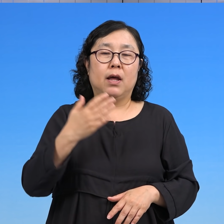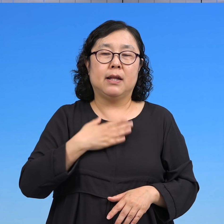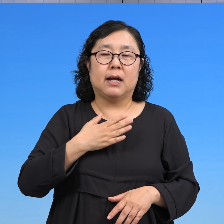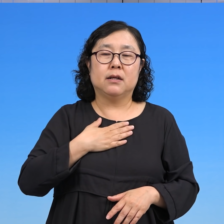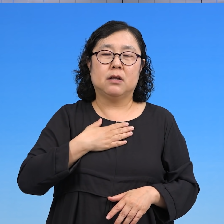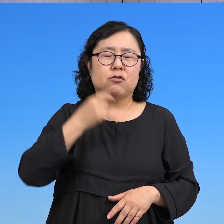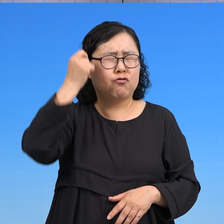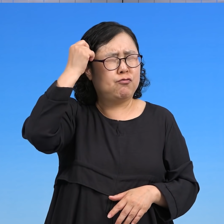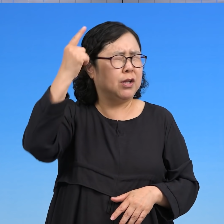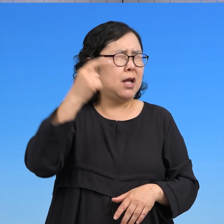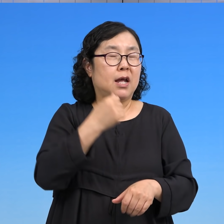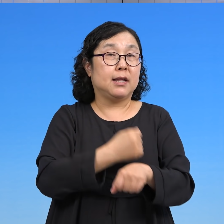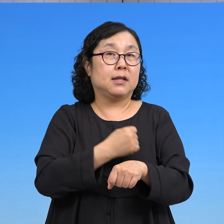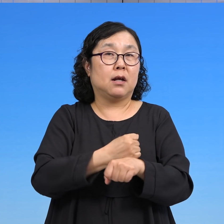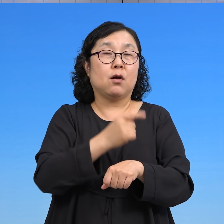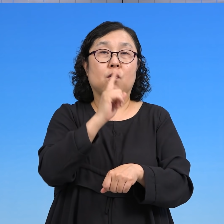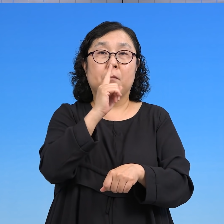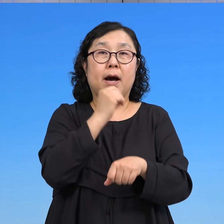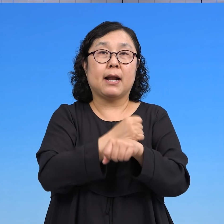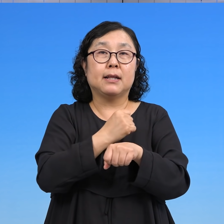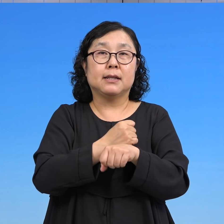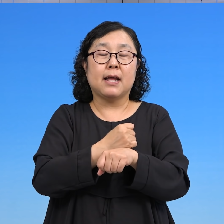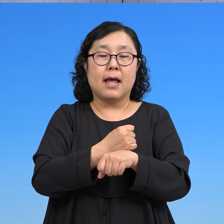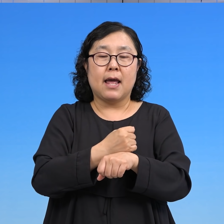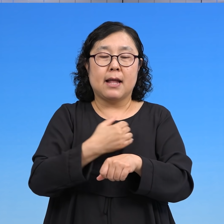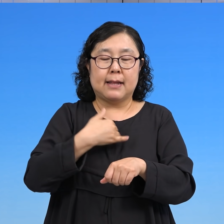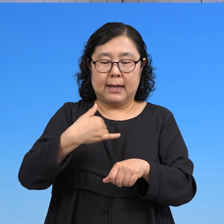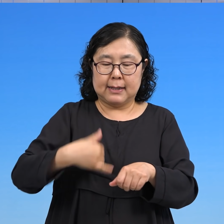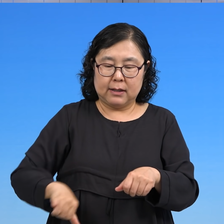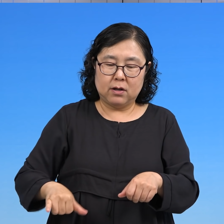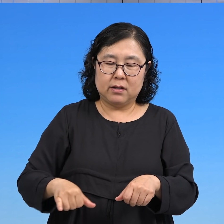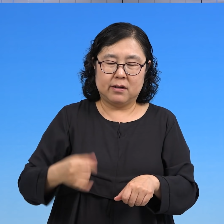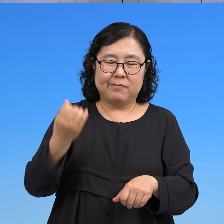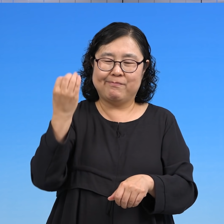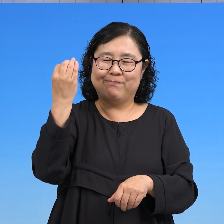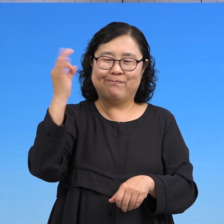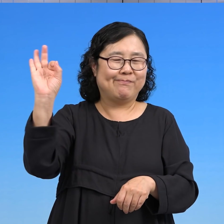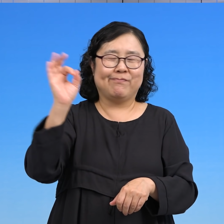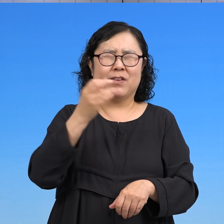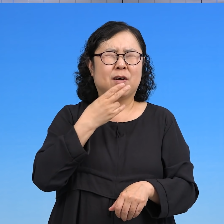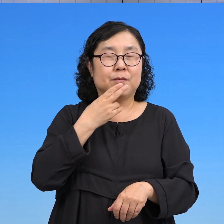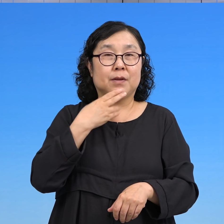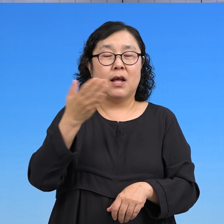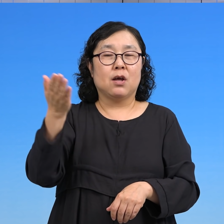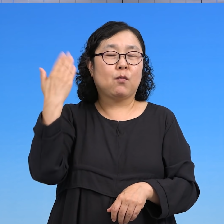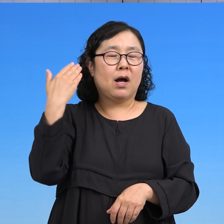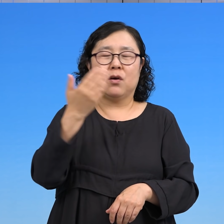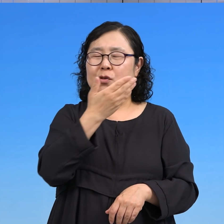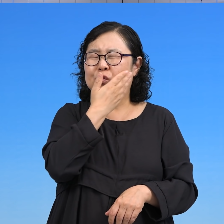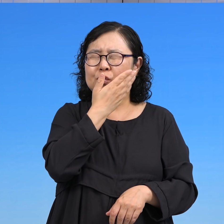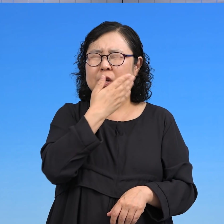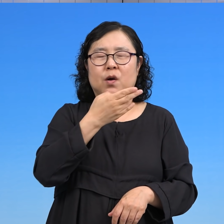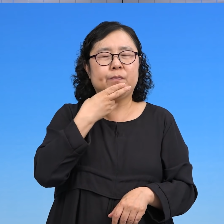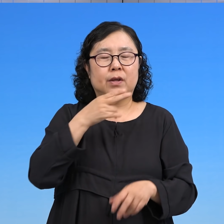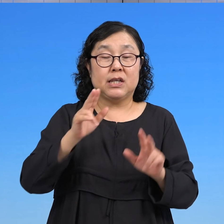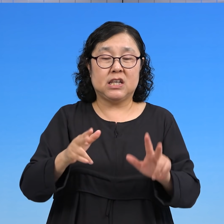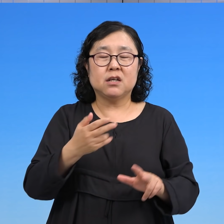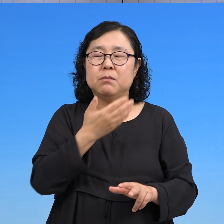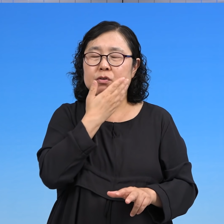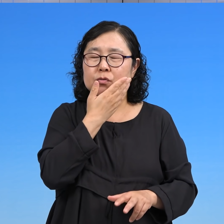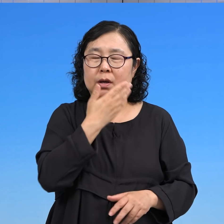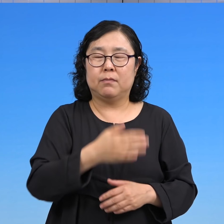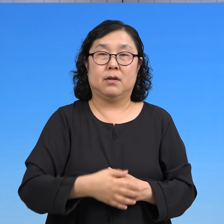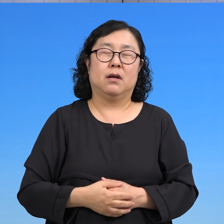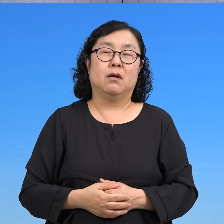네 아버지가 이런 사람이야. 이런 이야기를 자꾸 하는데 애들이 접수를 안 시켜줘요. 과거가 중요합니까? 지금이 중요하죠.